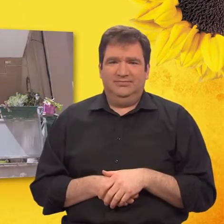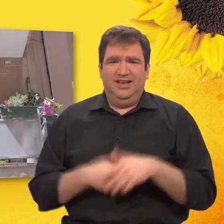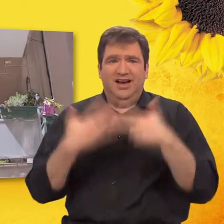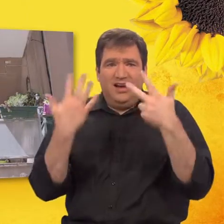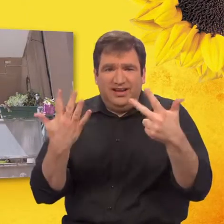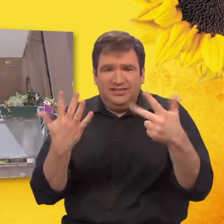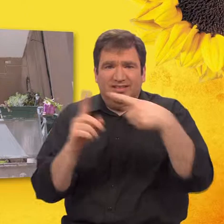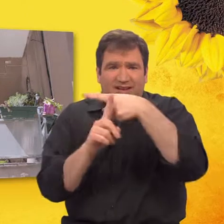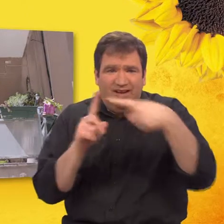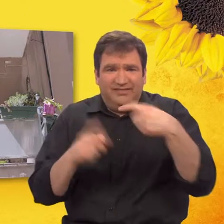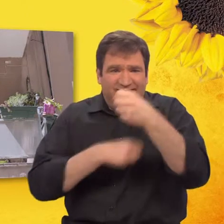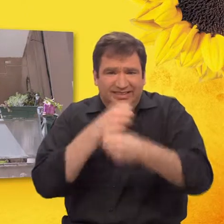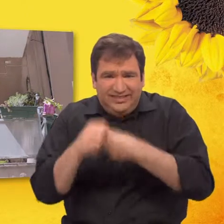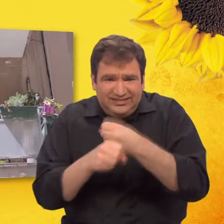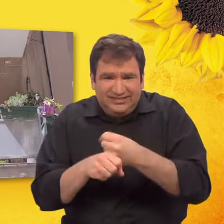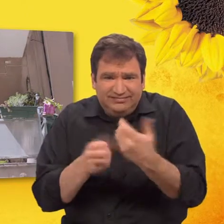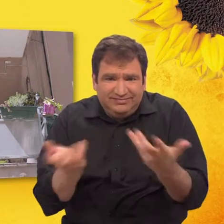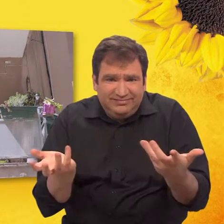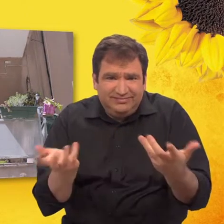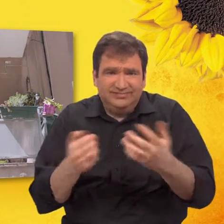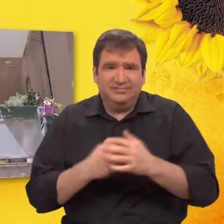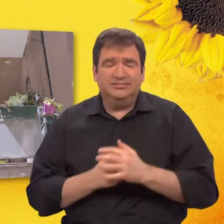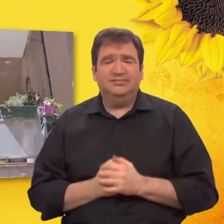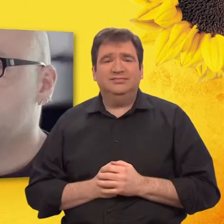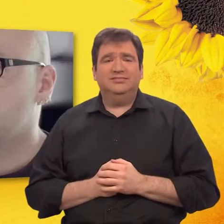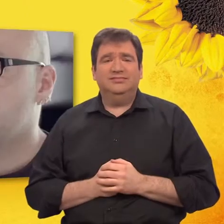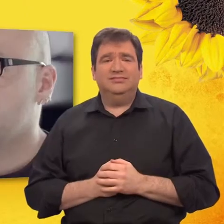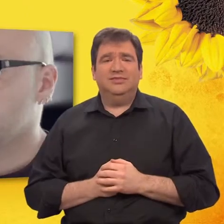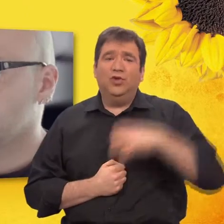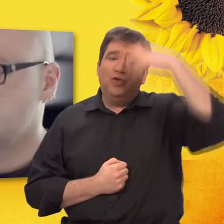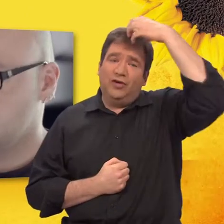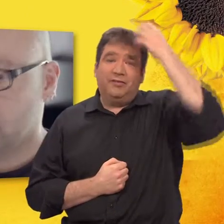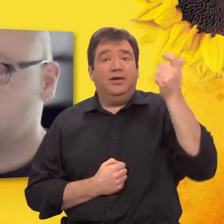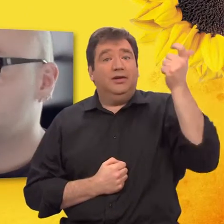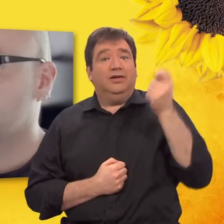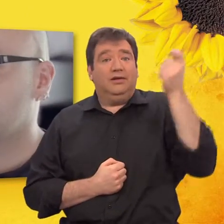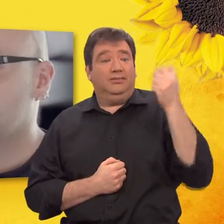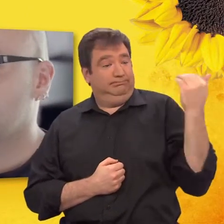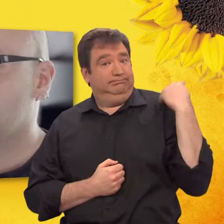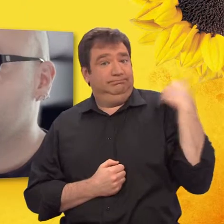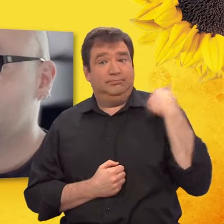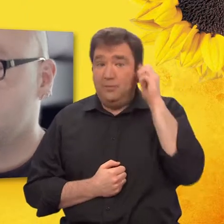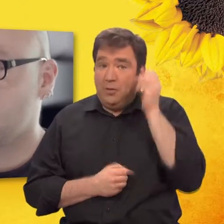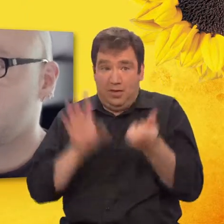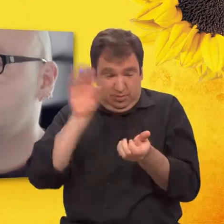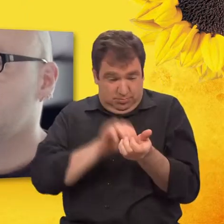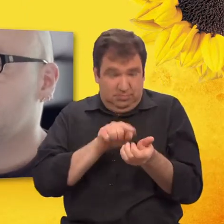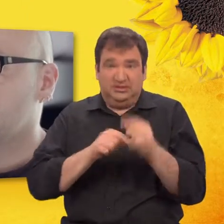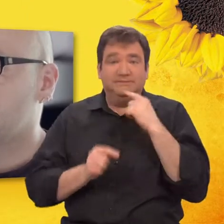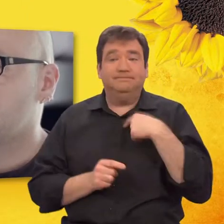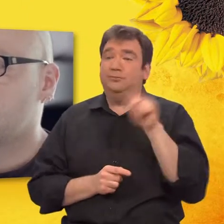La cosa se complicó y bueno, al final me despidieron después de 8 años y medio con un, me llegó un mensaje de texto al móvil de la Seguridad